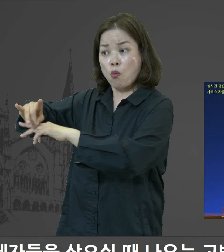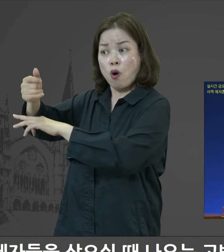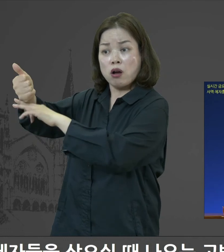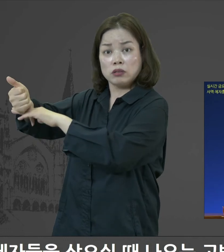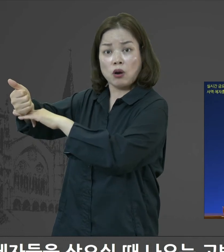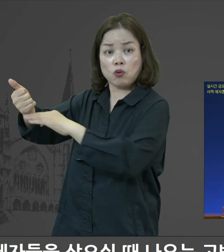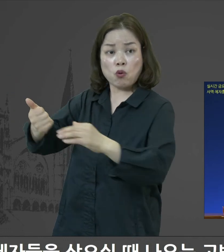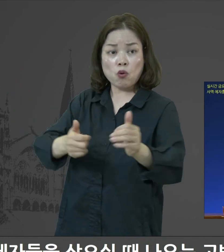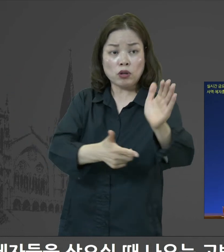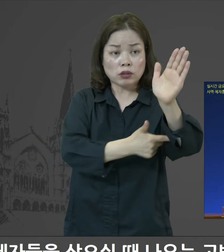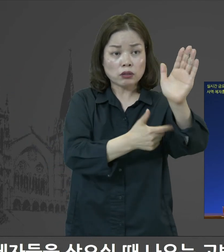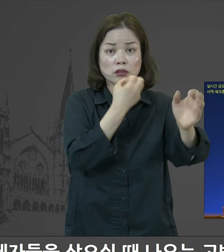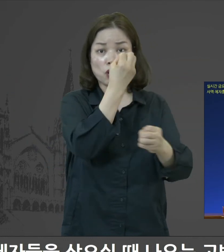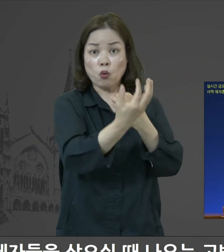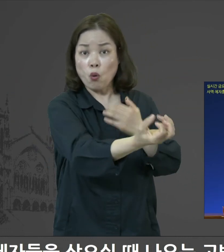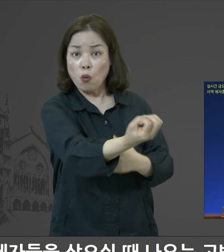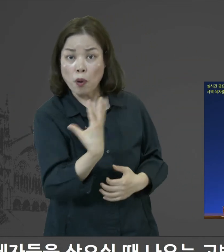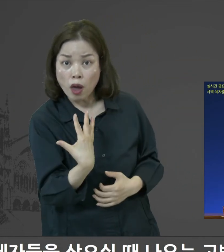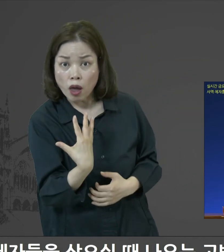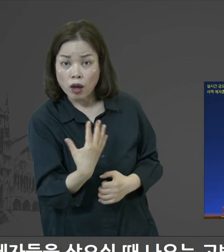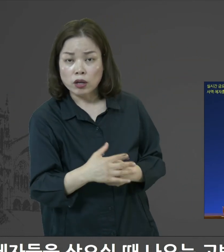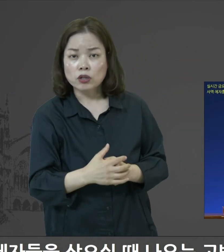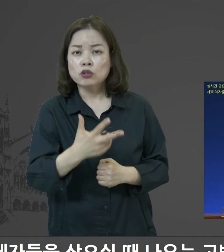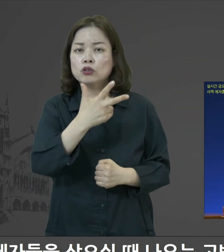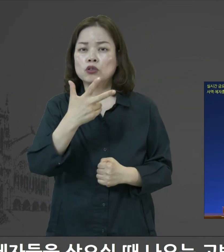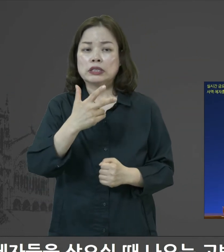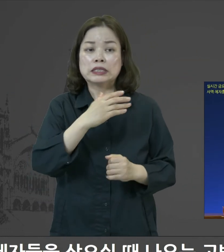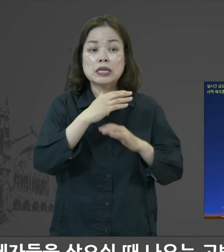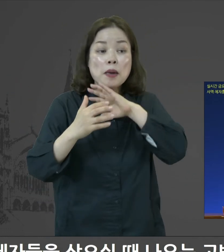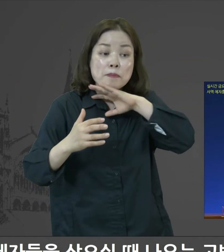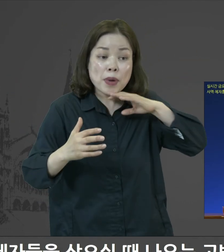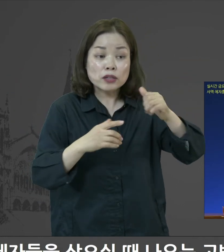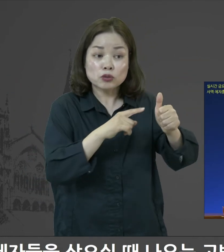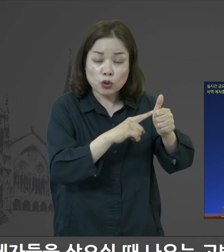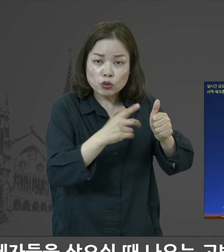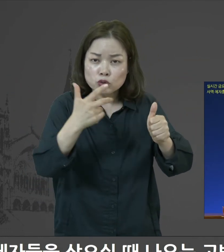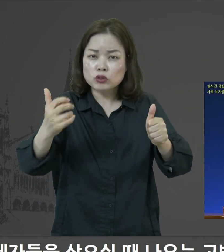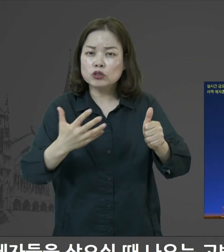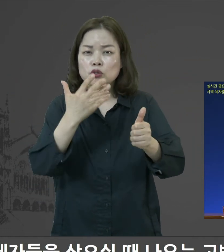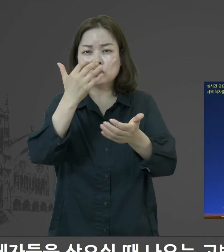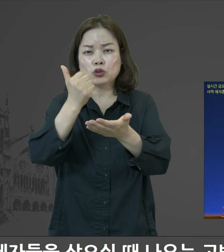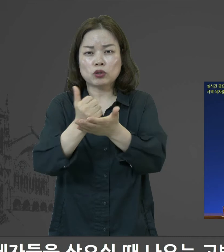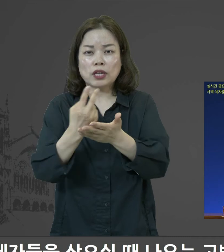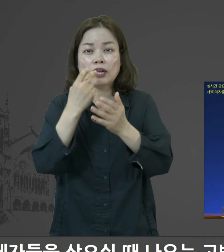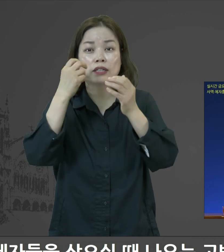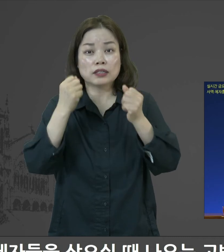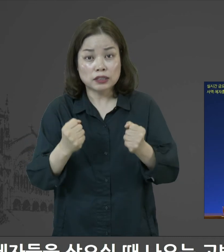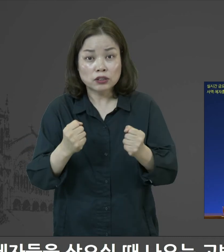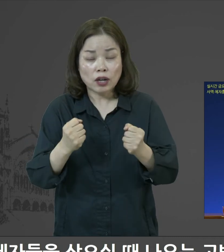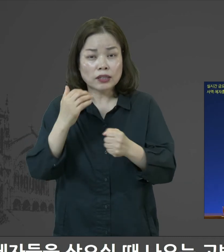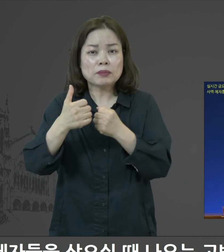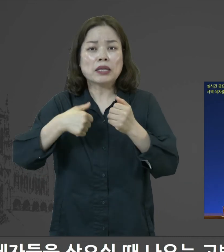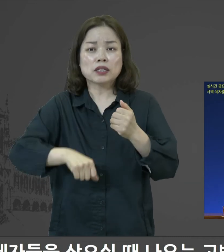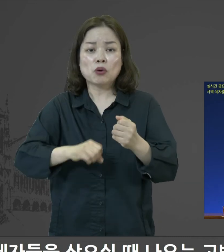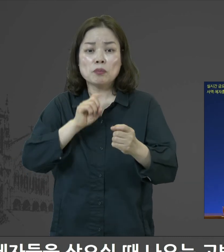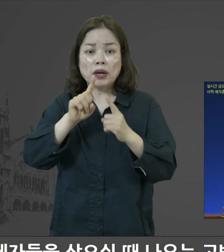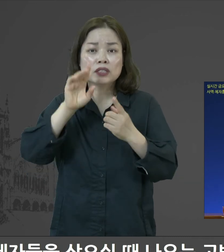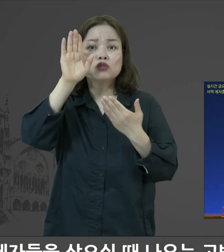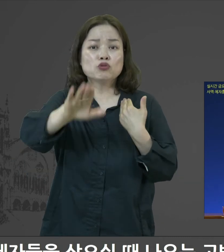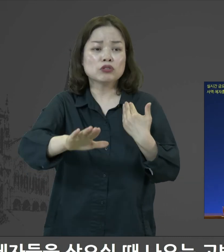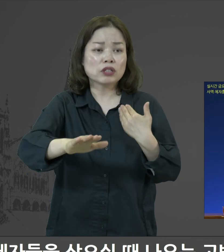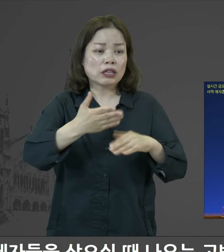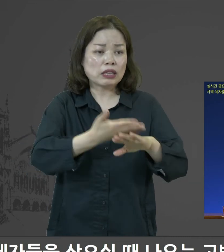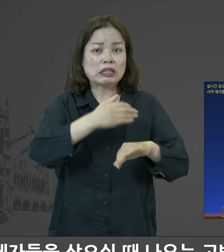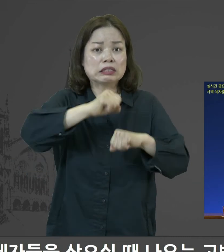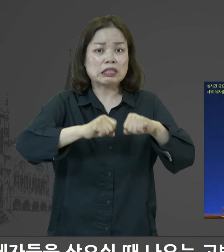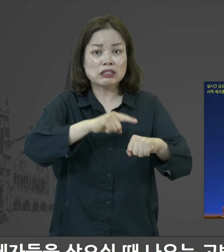베드로가 중간에 예수님 주는 그리스도시요 하나님의 아들이시다 고백해놓고 조금 이따 딴소리 했잖아요. 근데 이